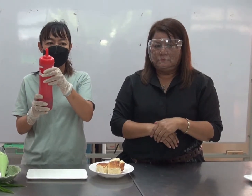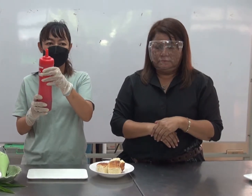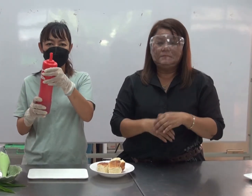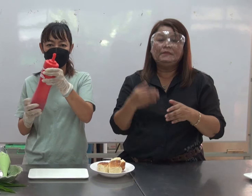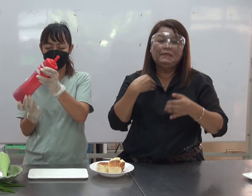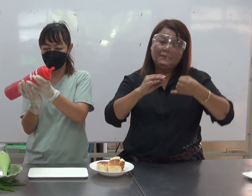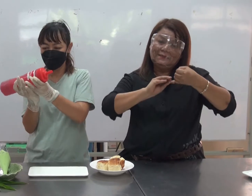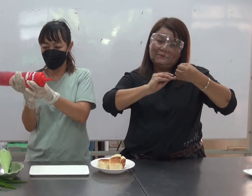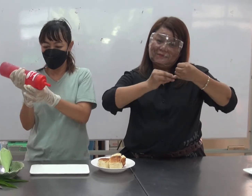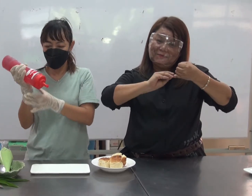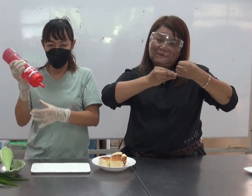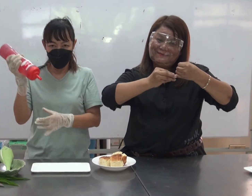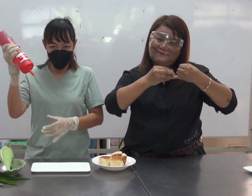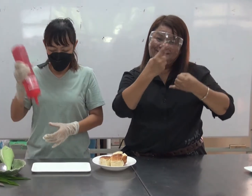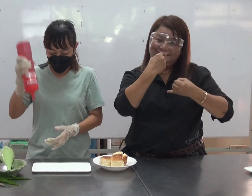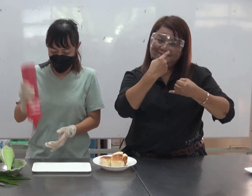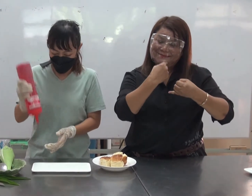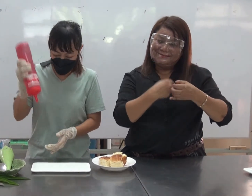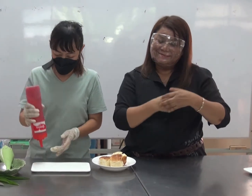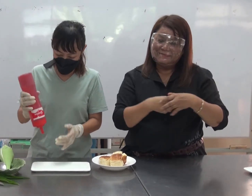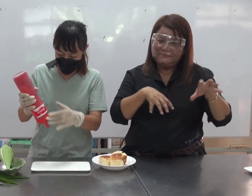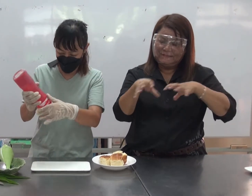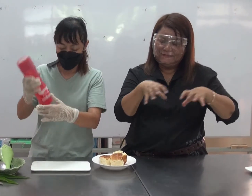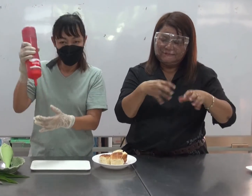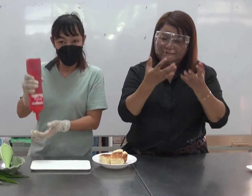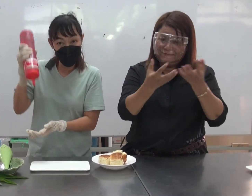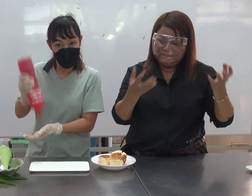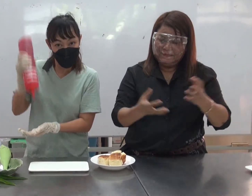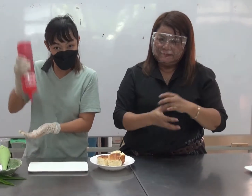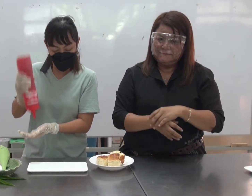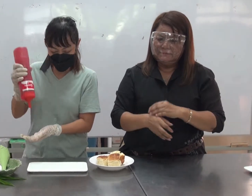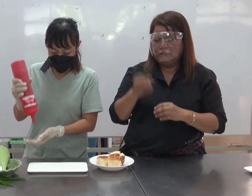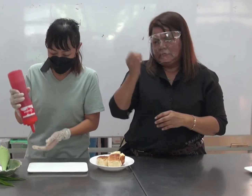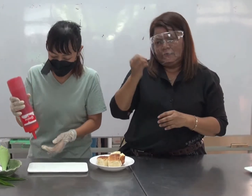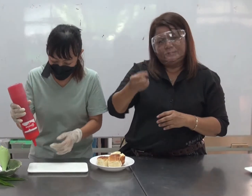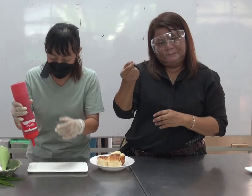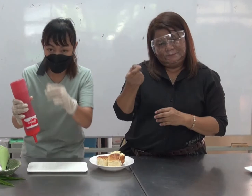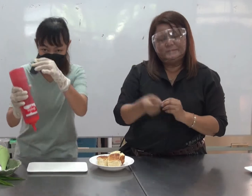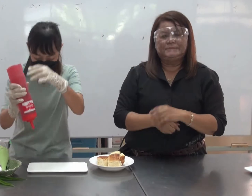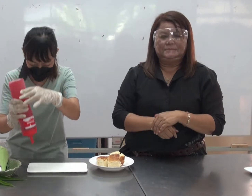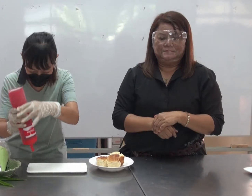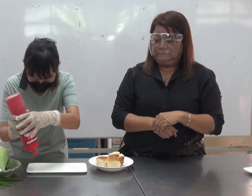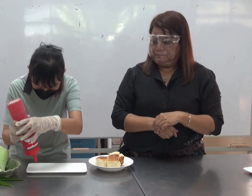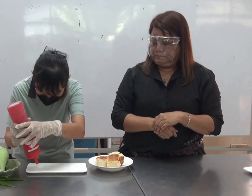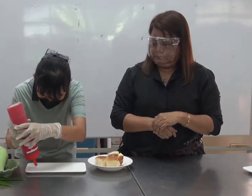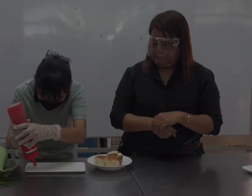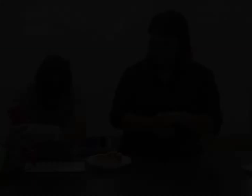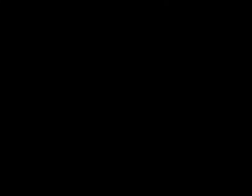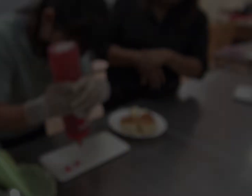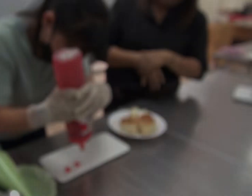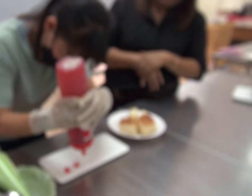อรี่นะคะเราก็แต่งจานนะคะเขย่านิดนึงให้มันลงนะคะแล้วเ